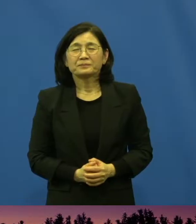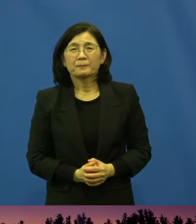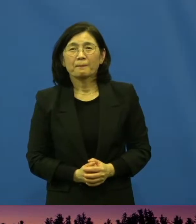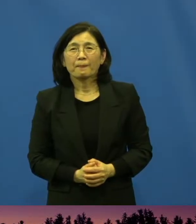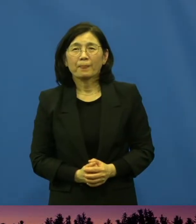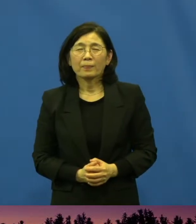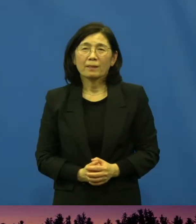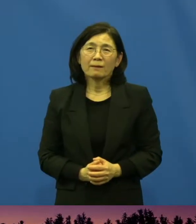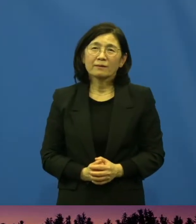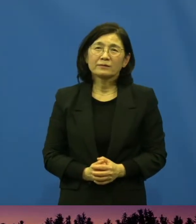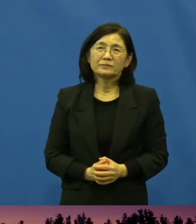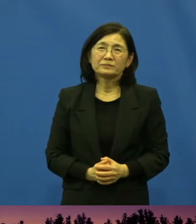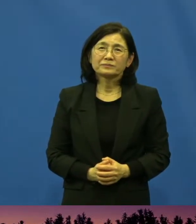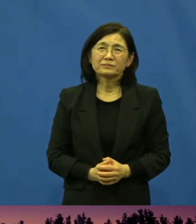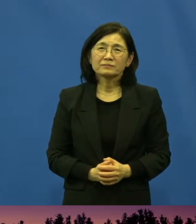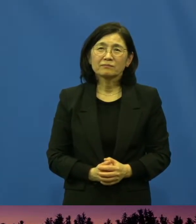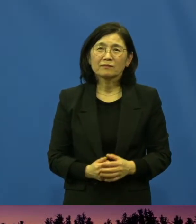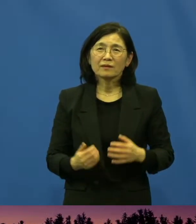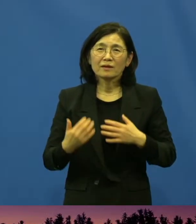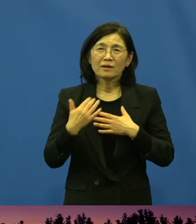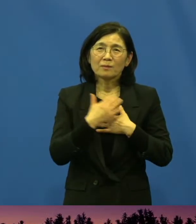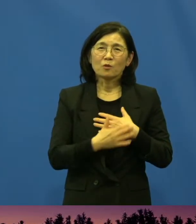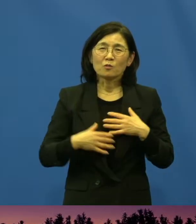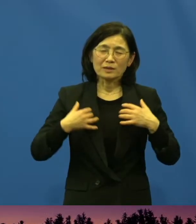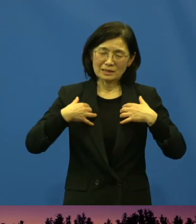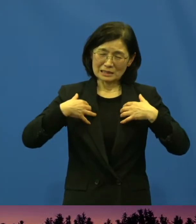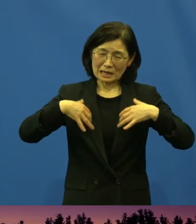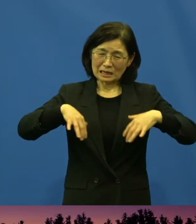우리가 쓰죠. 몸이 약하고